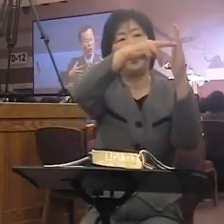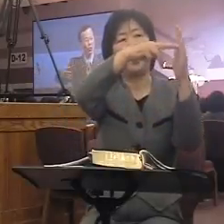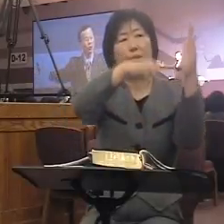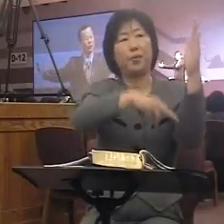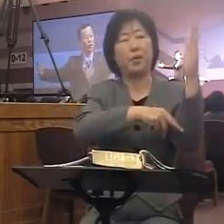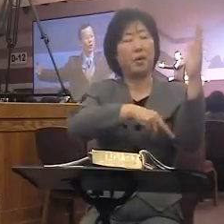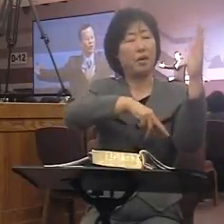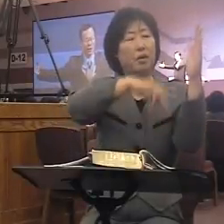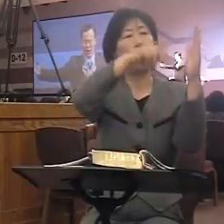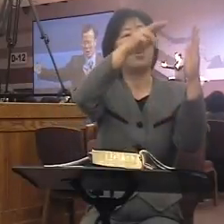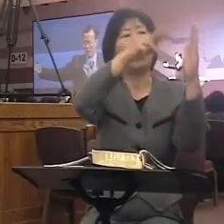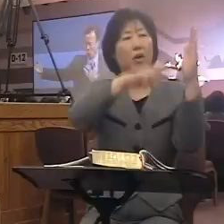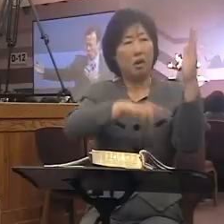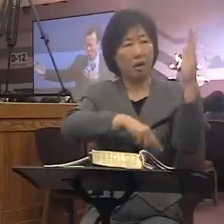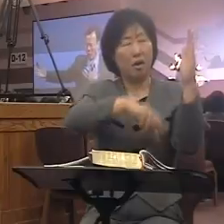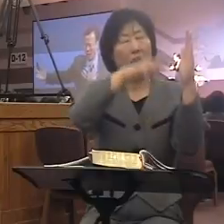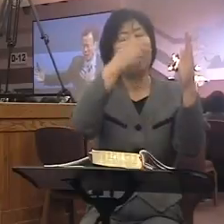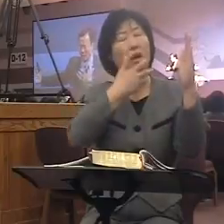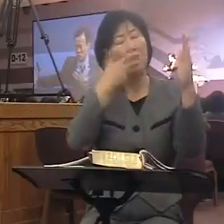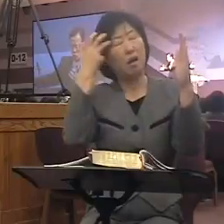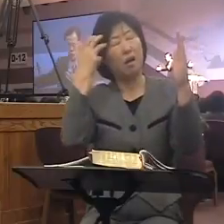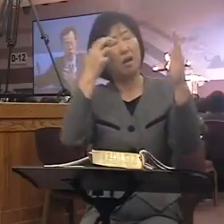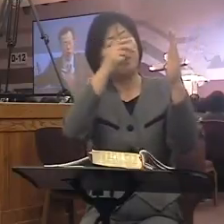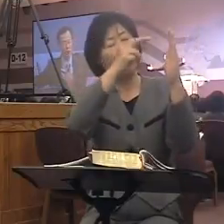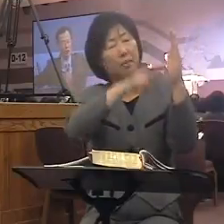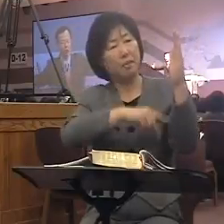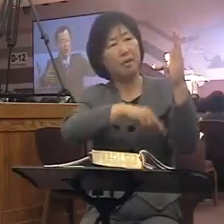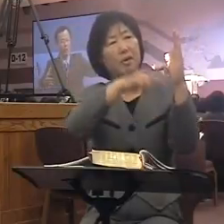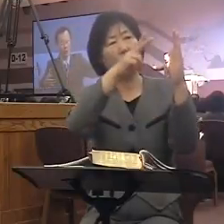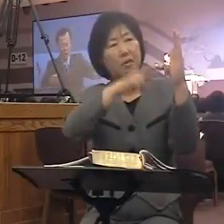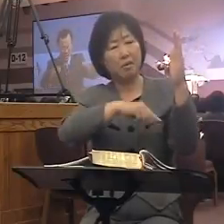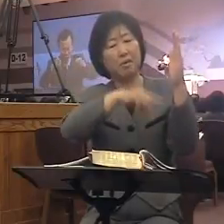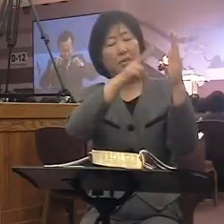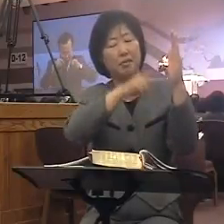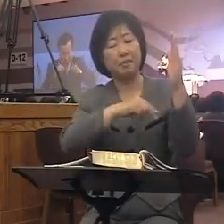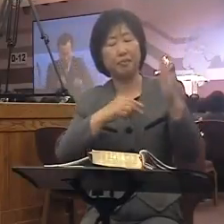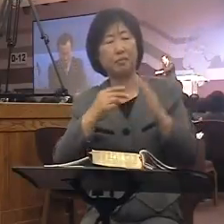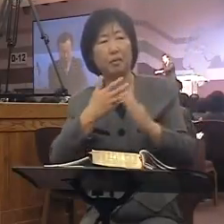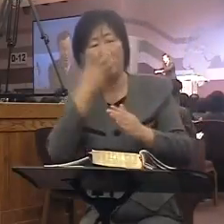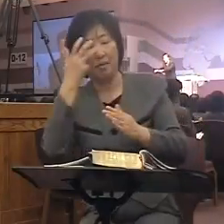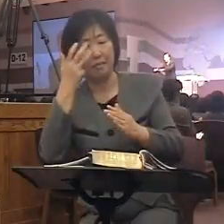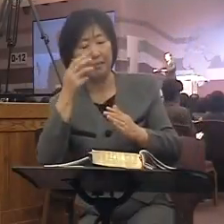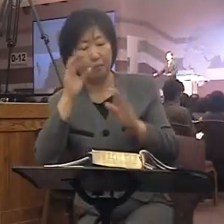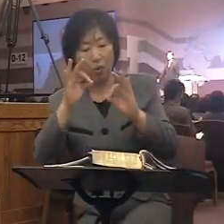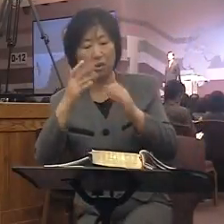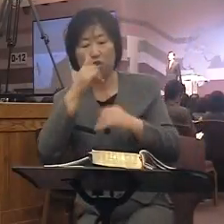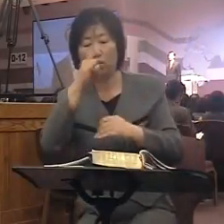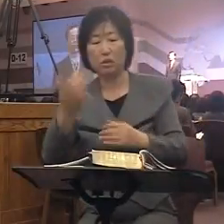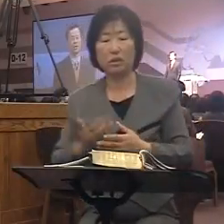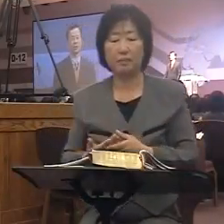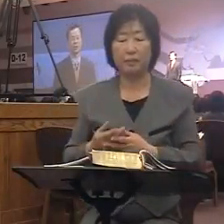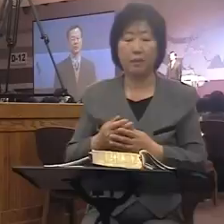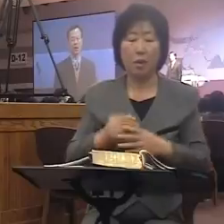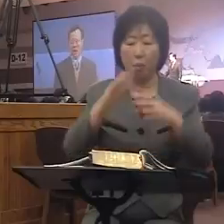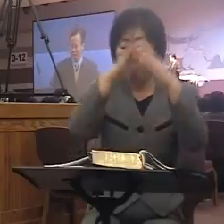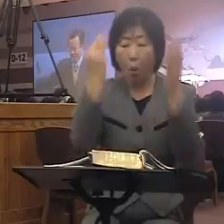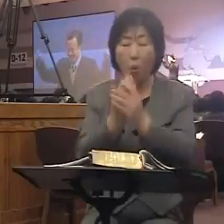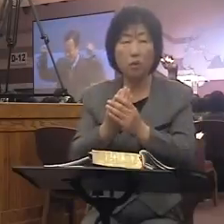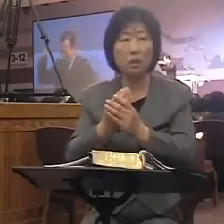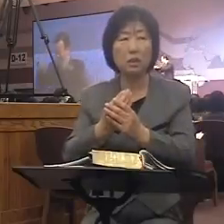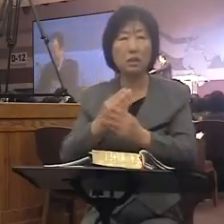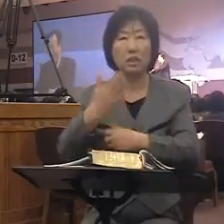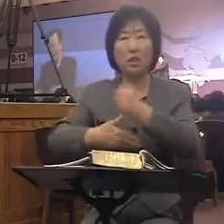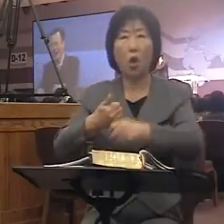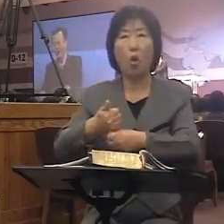열린 천국문을 통해 모든 하나님의 천군 천사들과 함께 그 한 자리에 주목하고 있다는 것을,